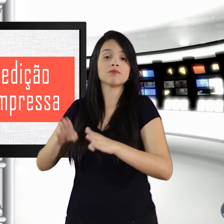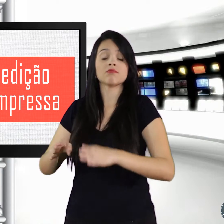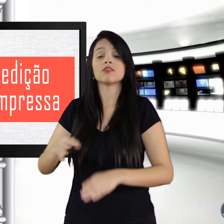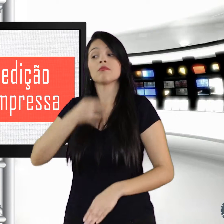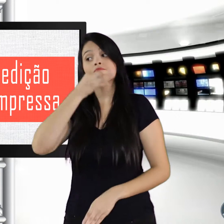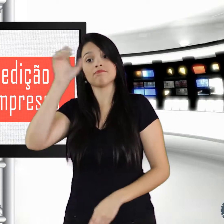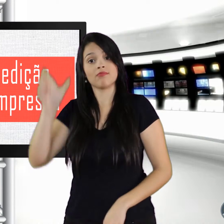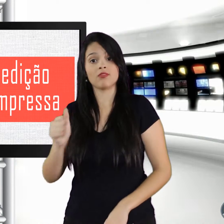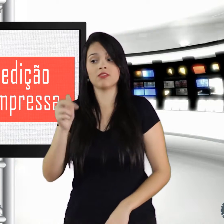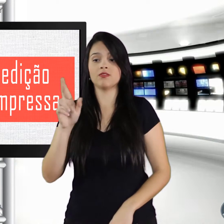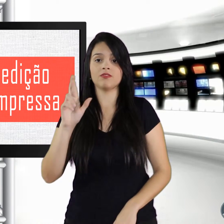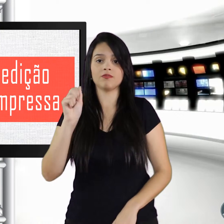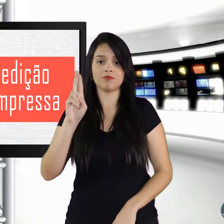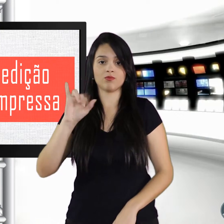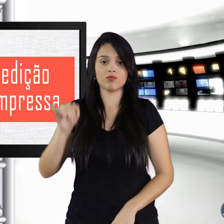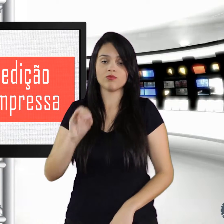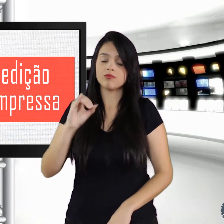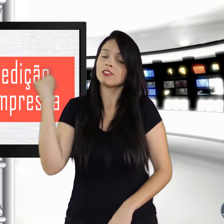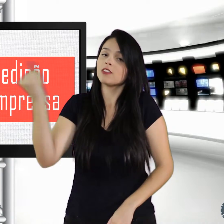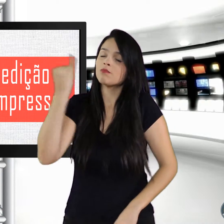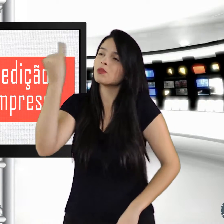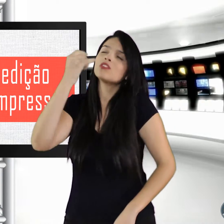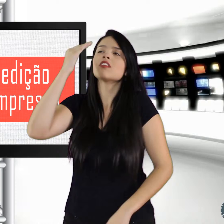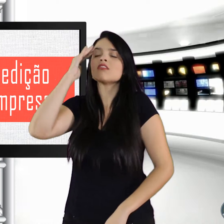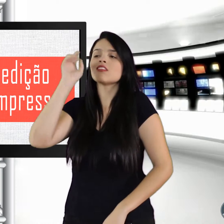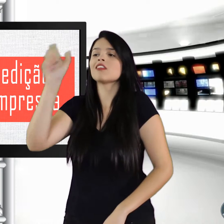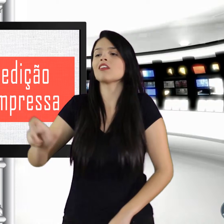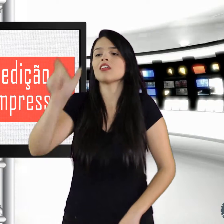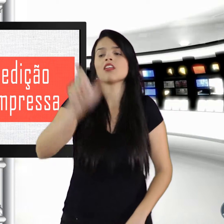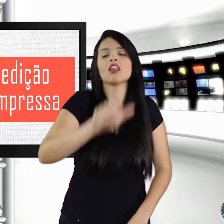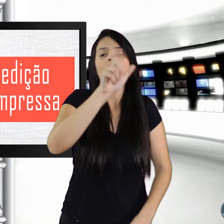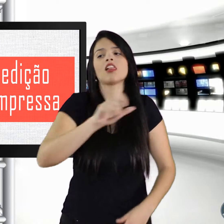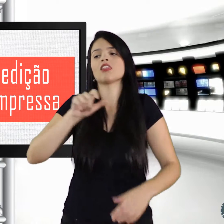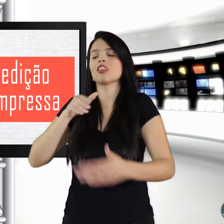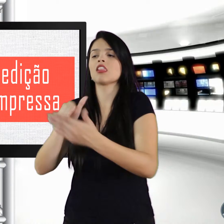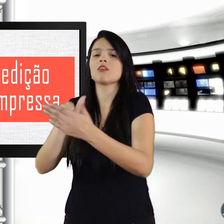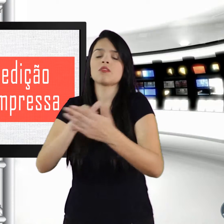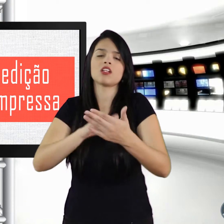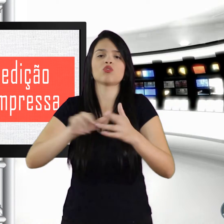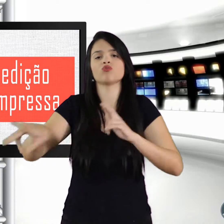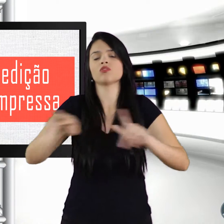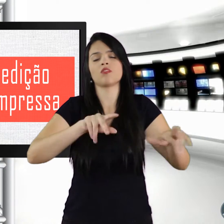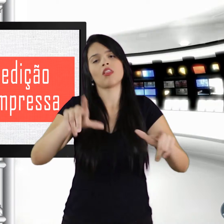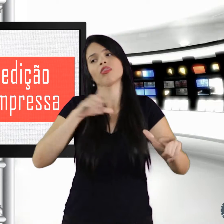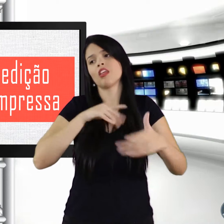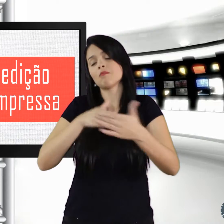é fundamental entender as limitações de cada pessoa. Afinal, existem barreiras até para quem não